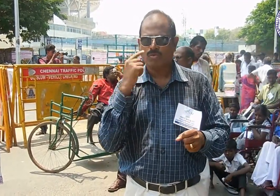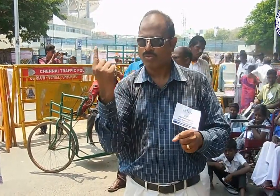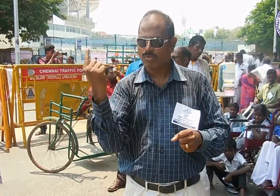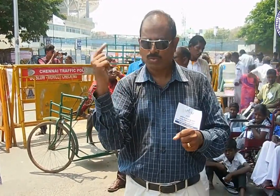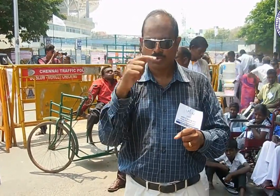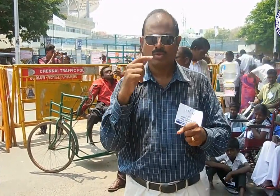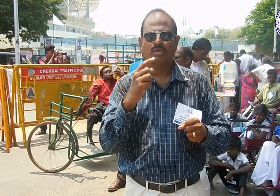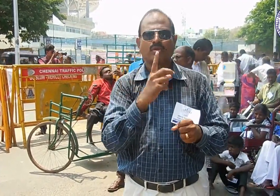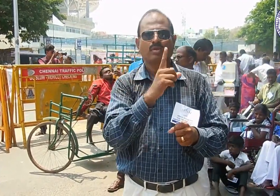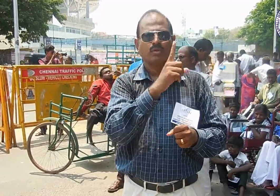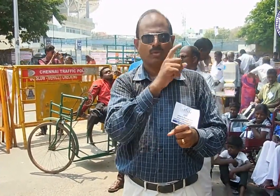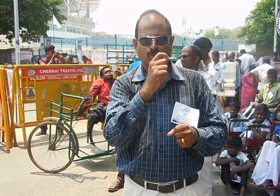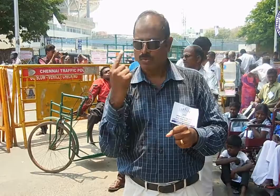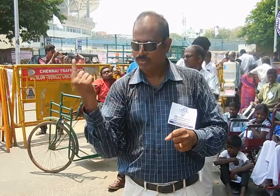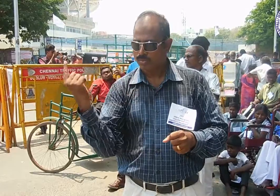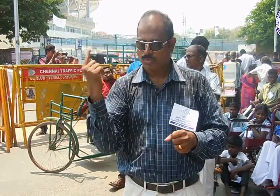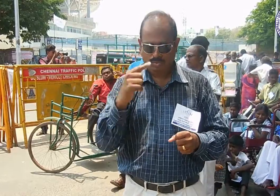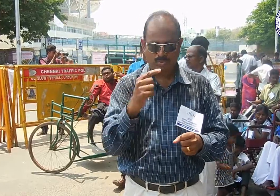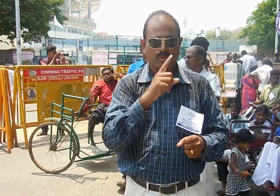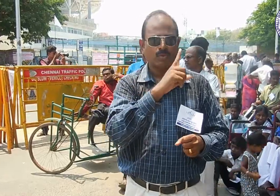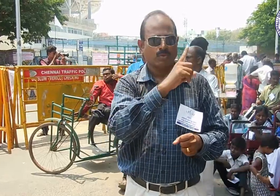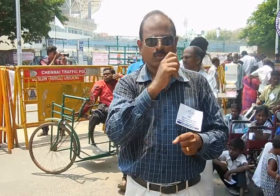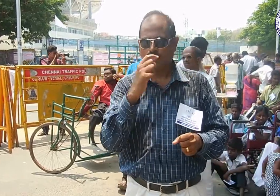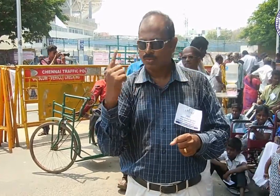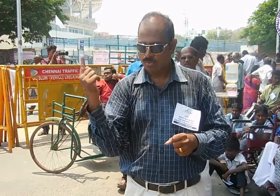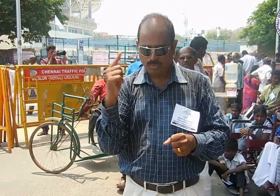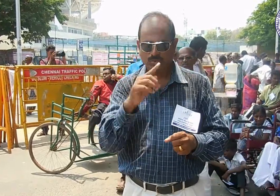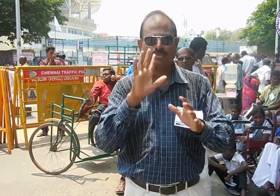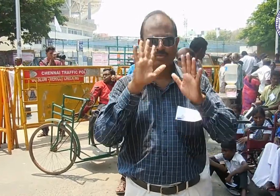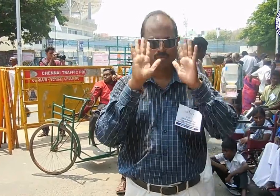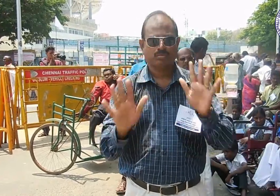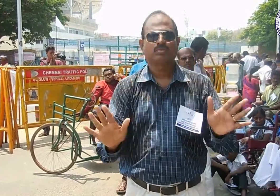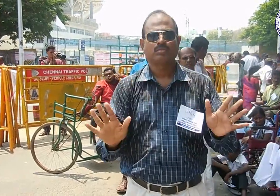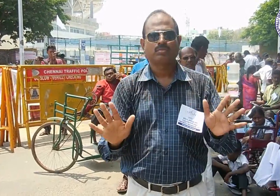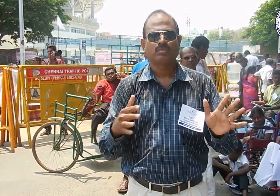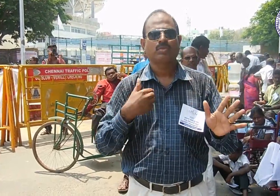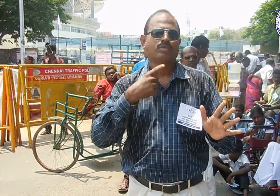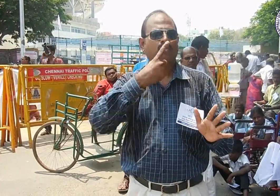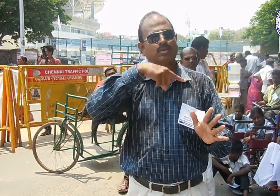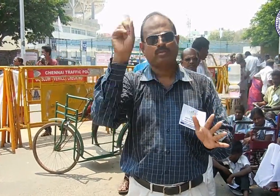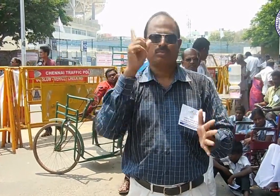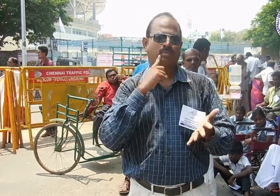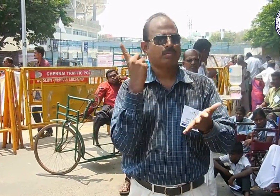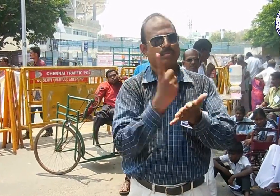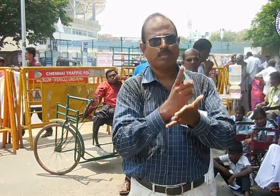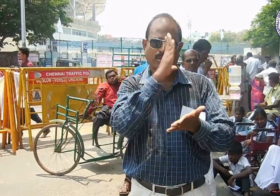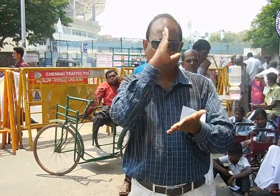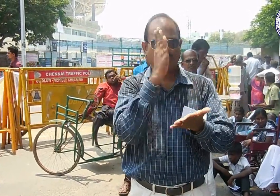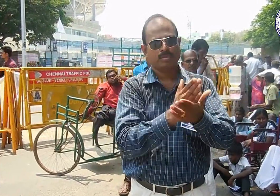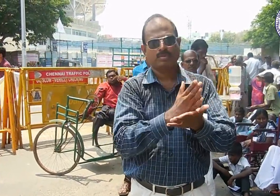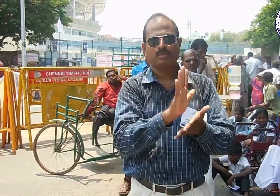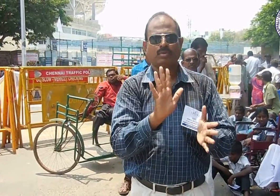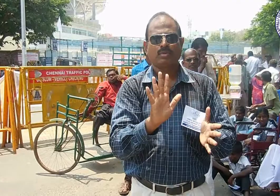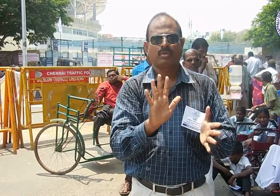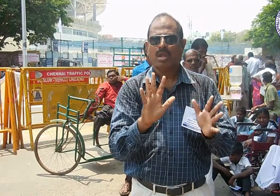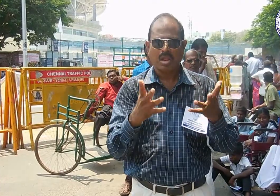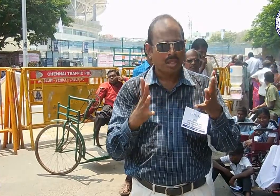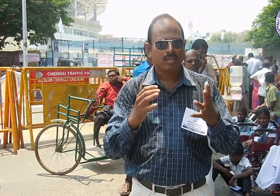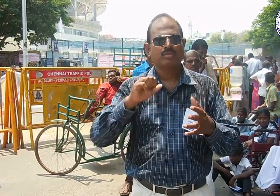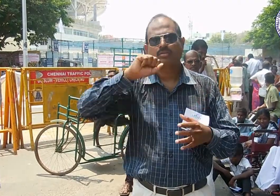40% உள்ள மாற்றுத்திறனாளிகளுக்கு வழங்க வேண்டும் என்று வைத்திருக்கிற கோரிக்கை வரவேற்கக்கூடிய கோரிக்கை அரசு கொடுக்க வேண்டிய கட்டாயத்தில் இருக்க வேண்டிய